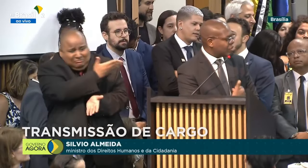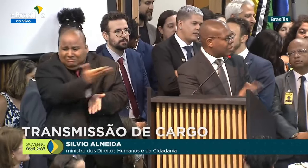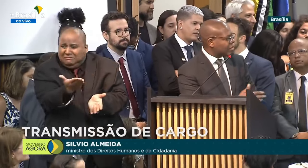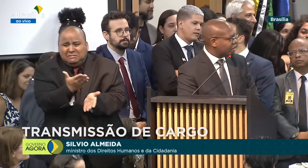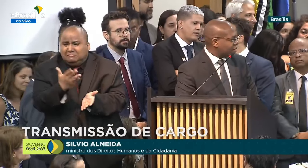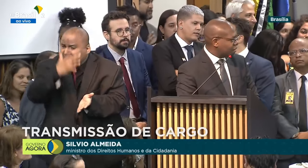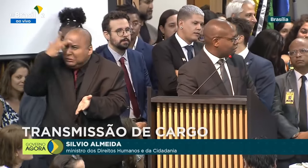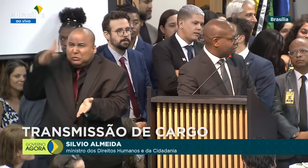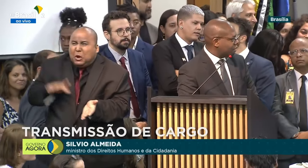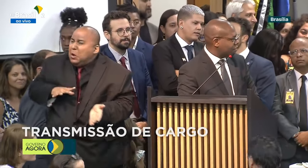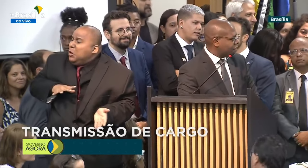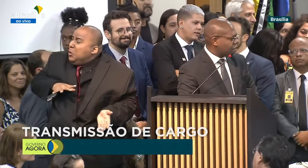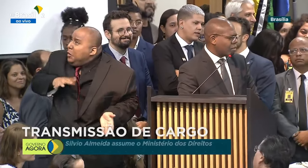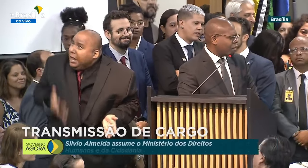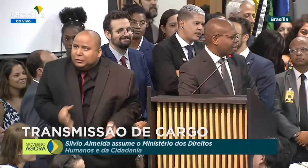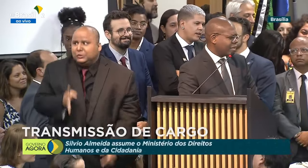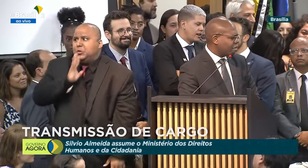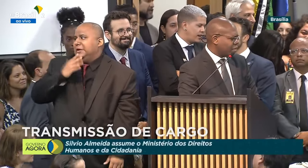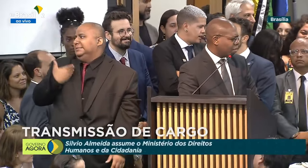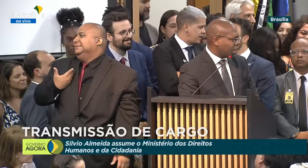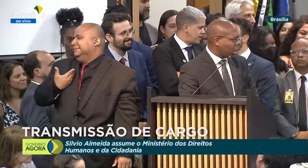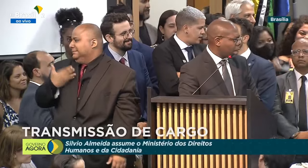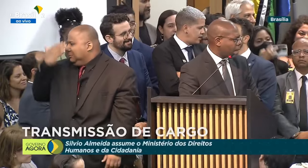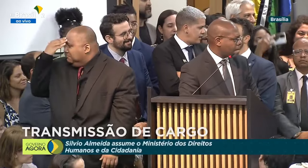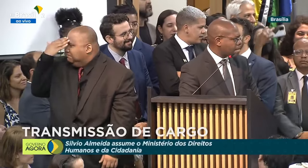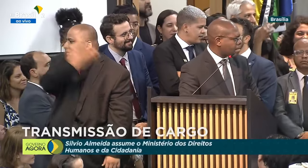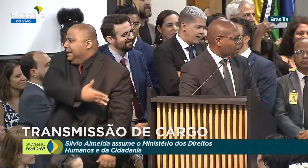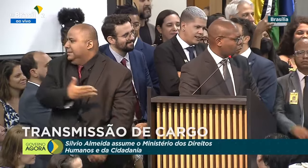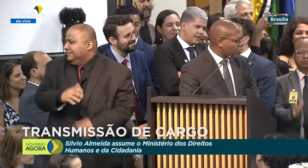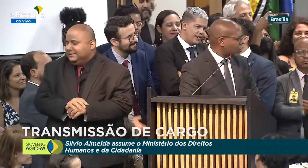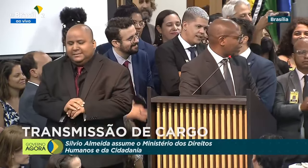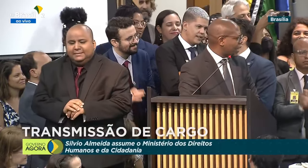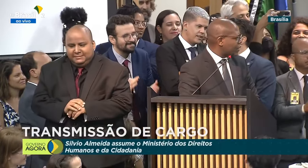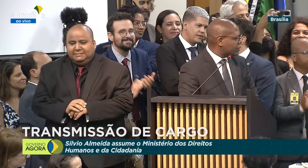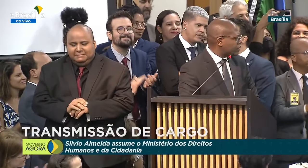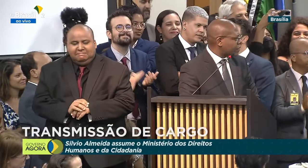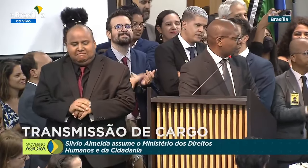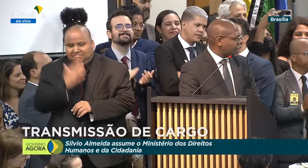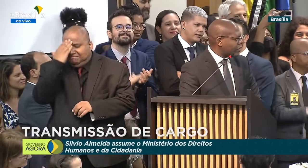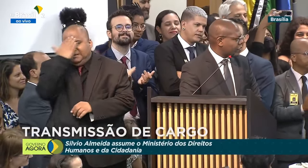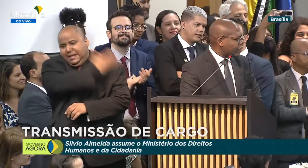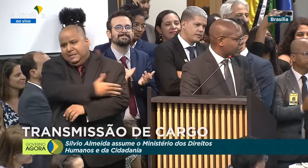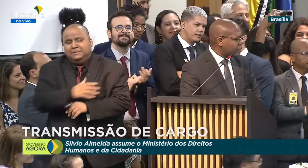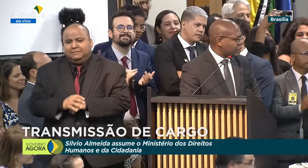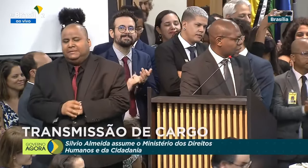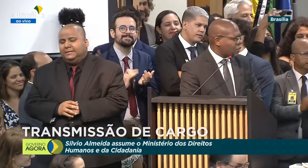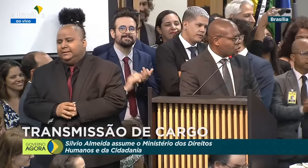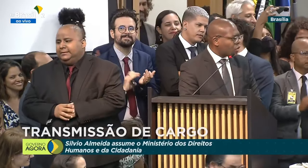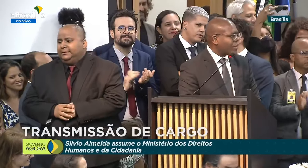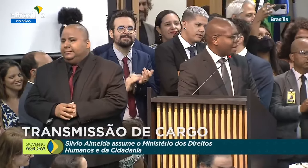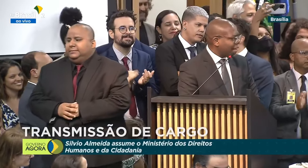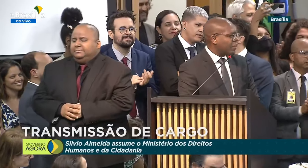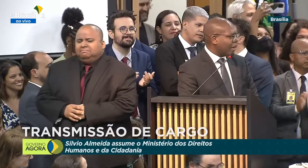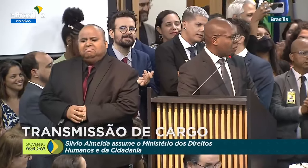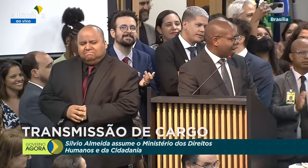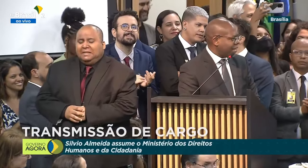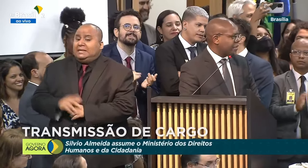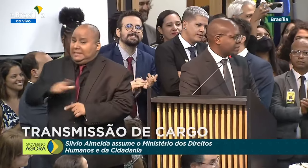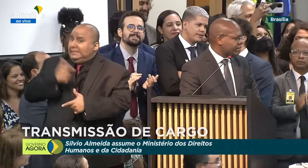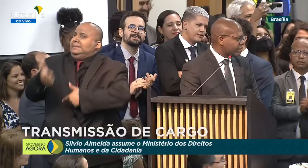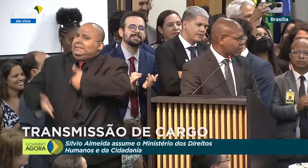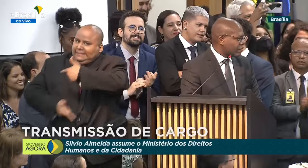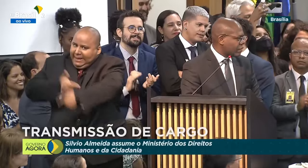mais corajosas que eu já conheci então meu agradecimento Muito obrigado pela